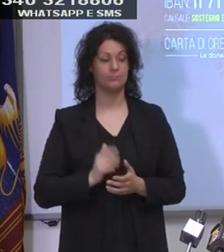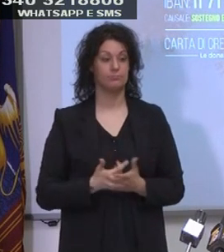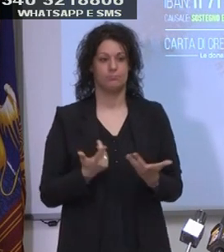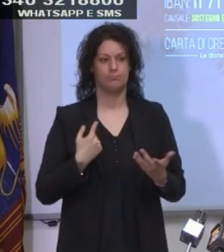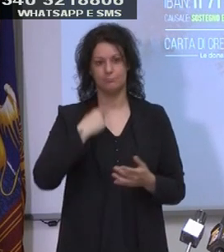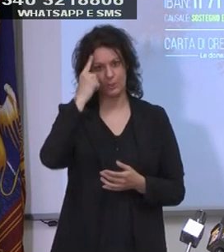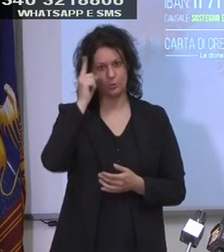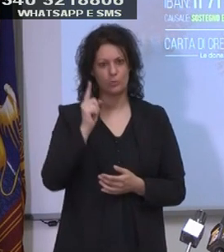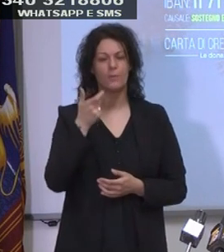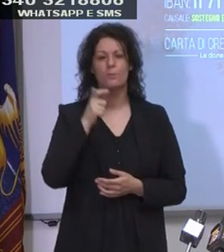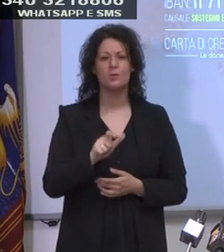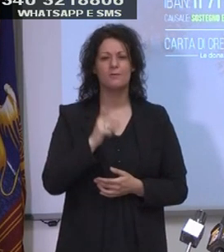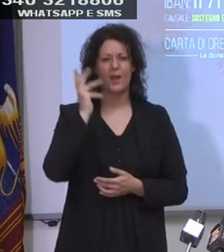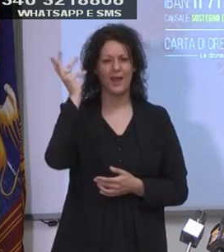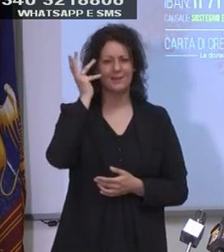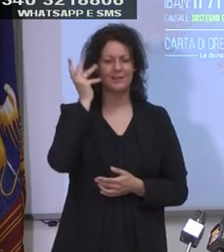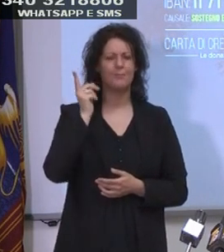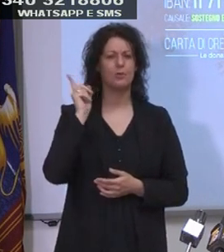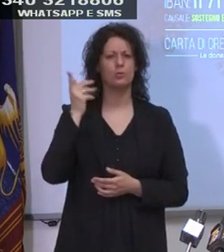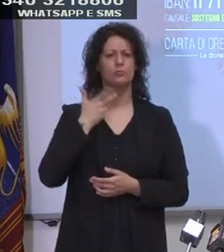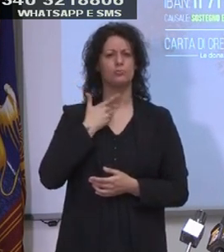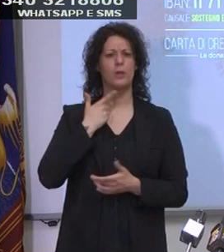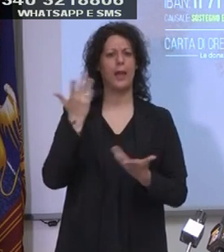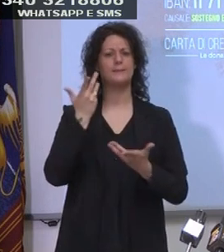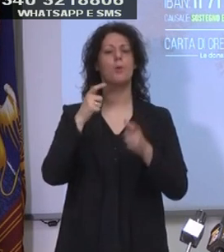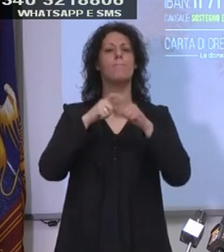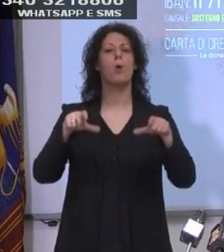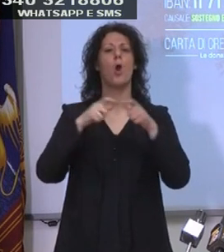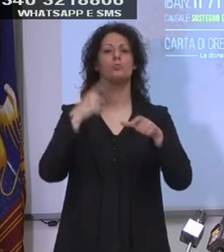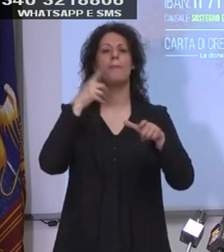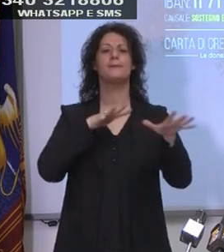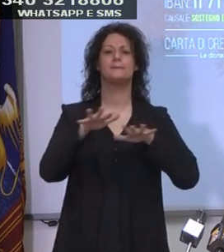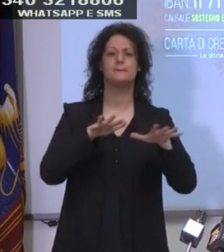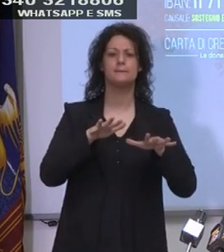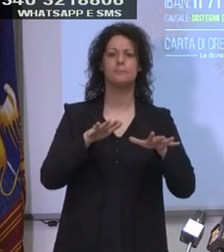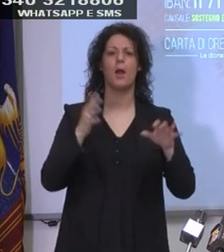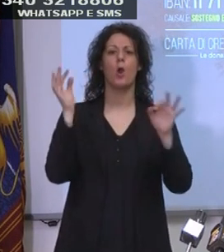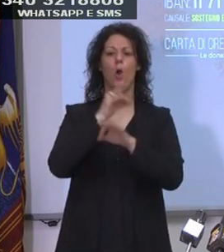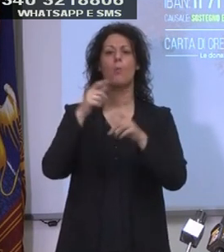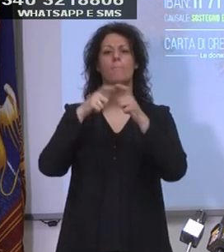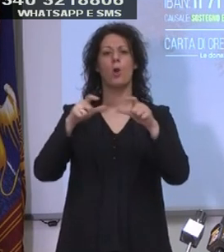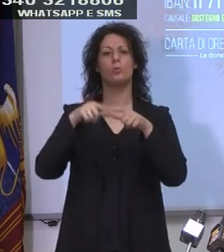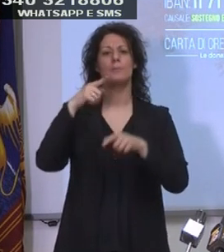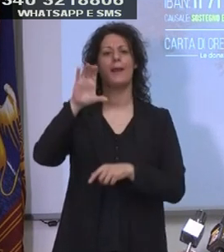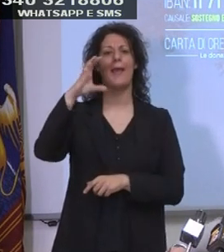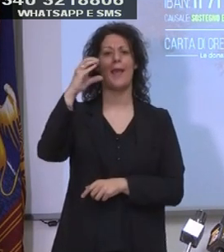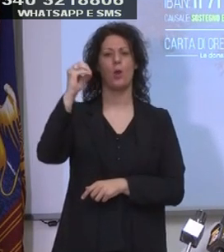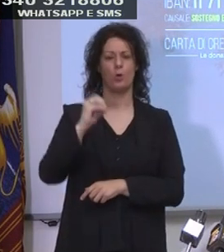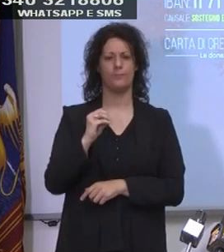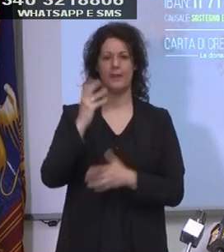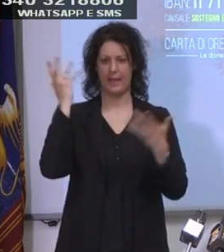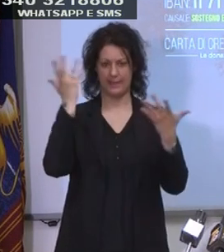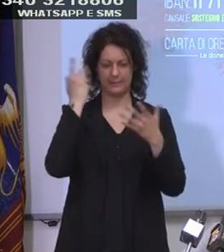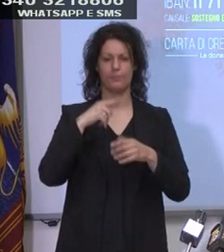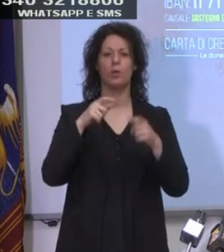Non lo so, perché ad esempio c'era un'attenzione per il sisma bonus e per l'eco bonus. Allora, vi faccio un esempio, il sisma bonus è passato in una